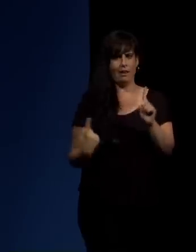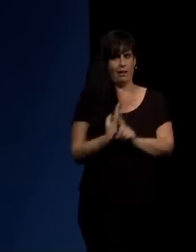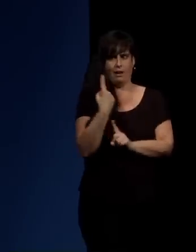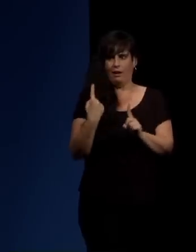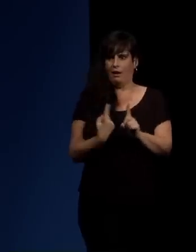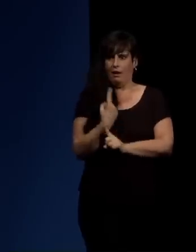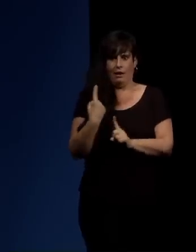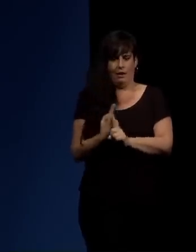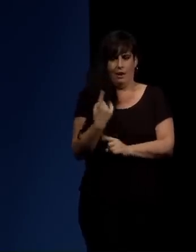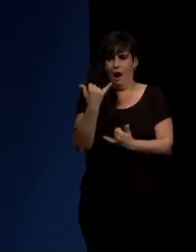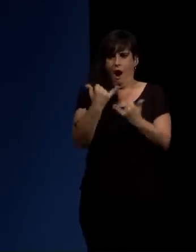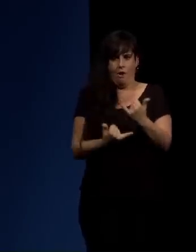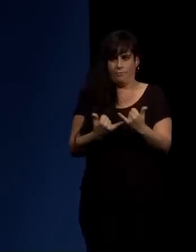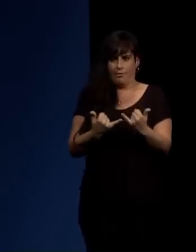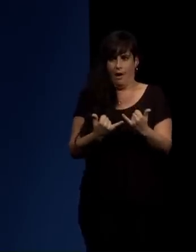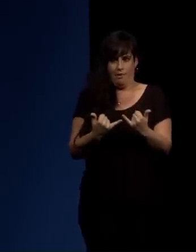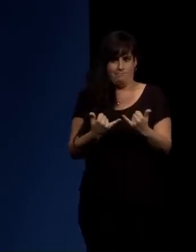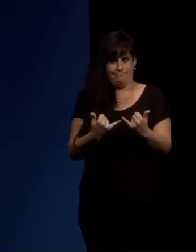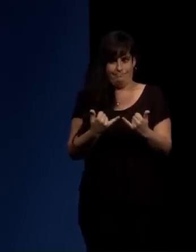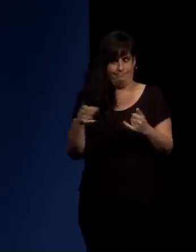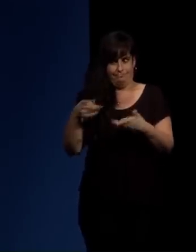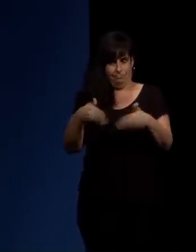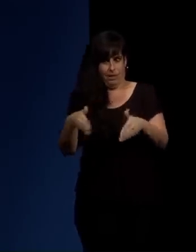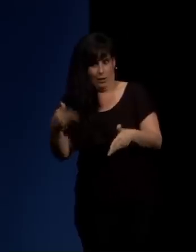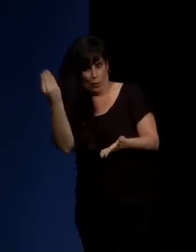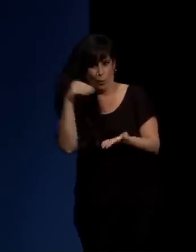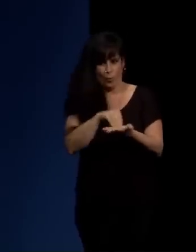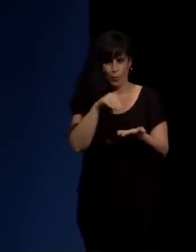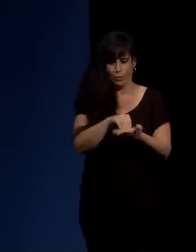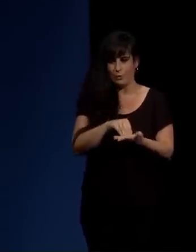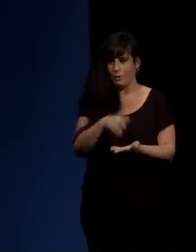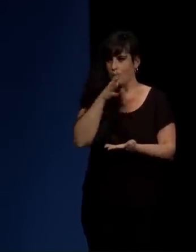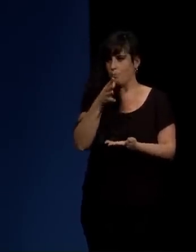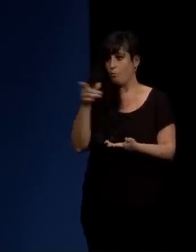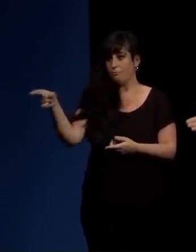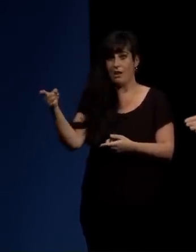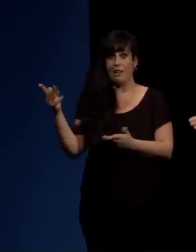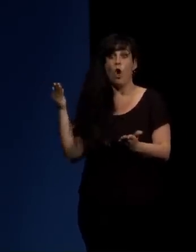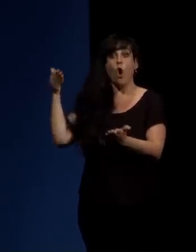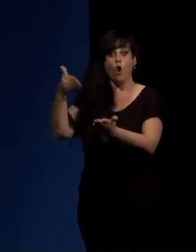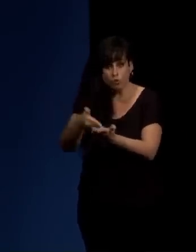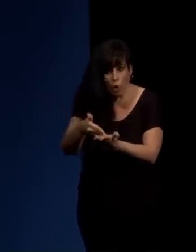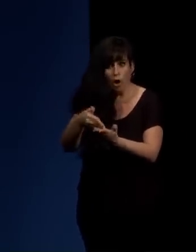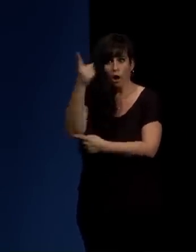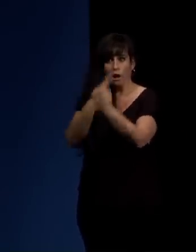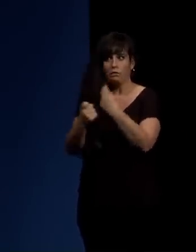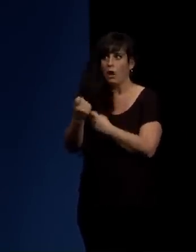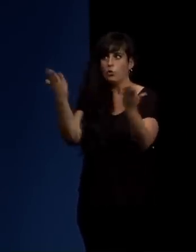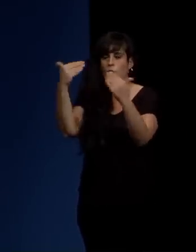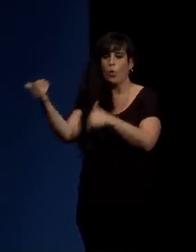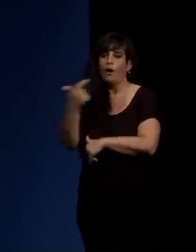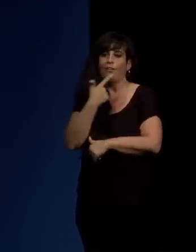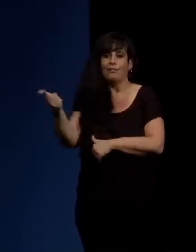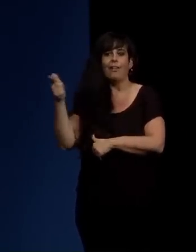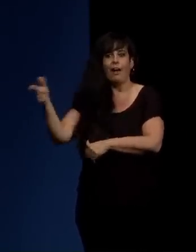veces os papéis. Como dixo Luca, dixo que cando chegaron eles que non había barcos. Pero se el chegou en barco, no barco do